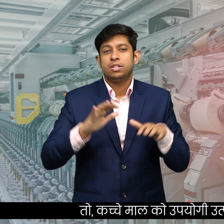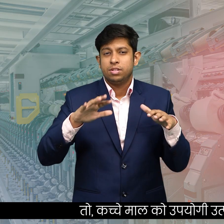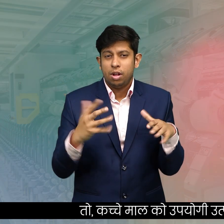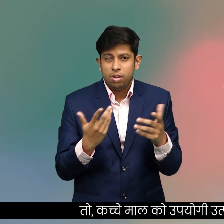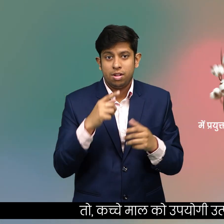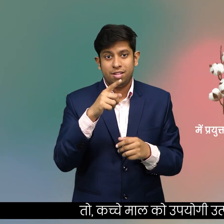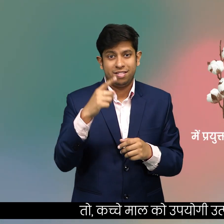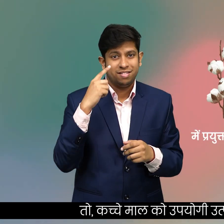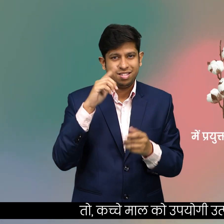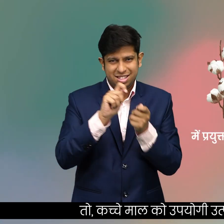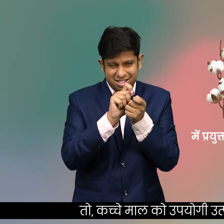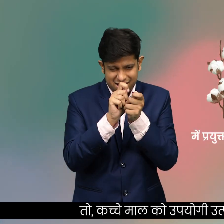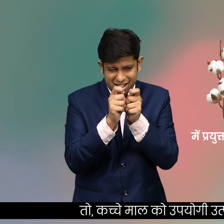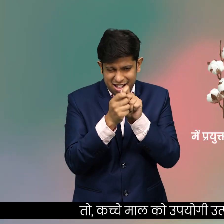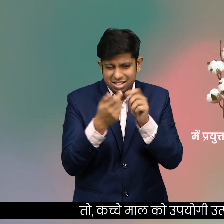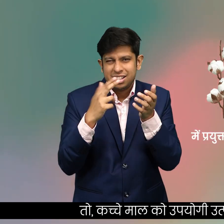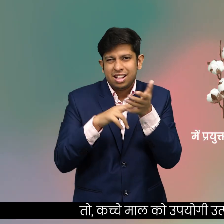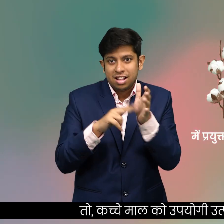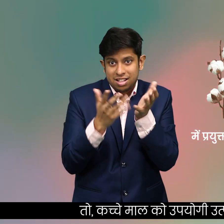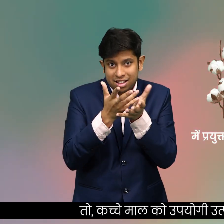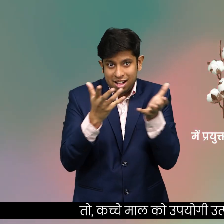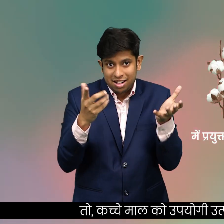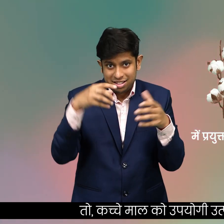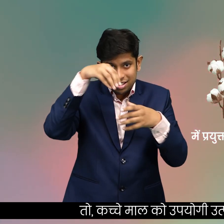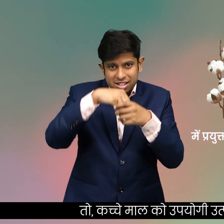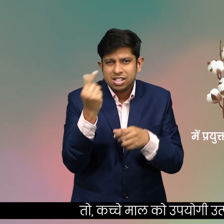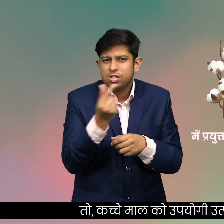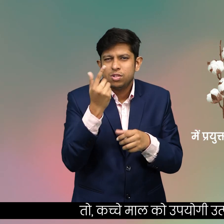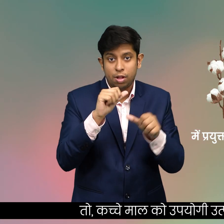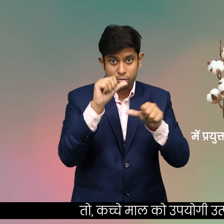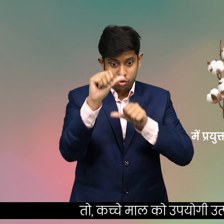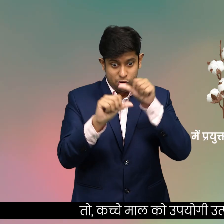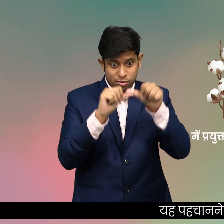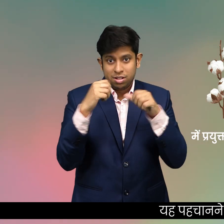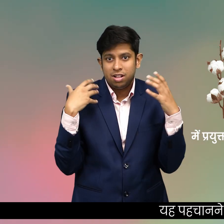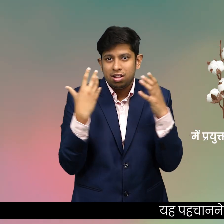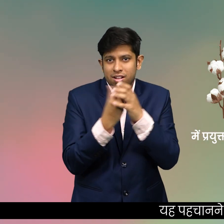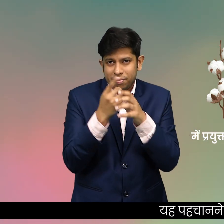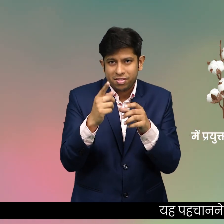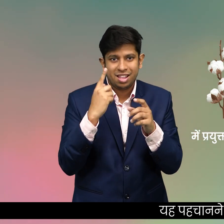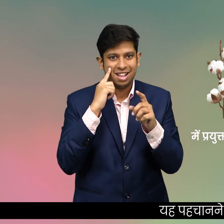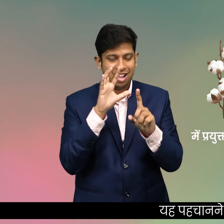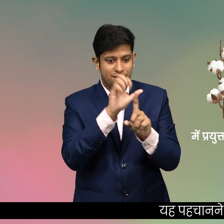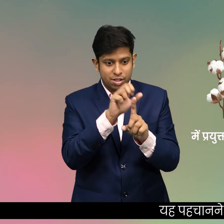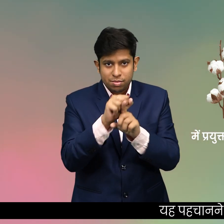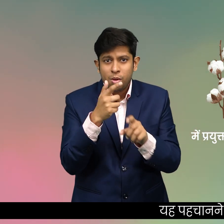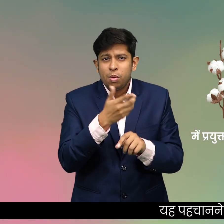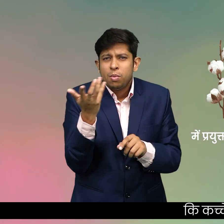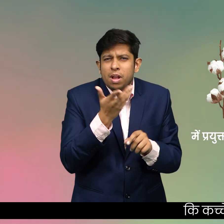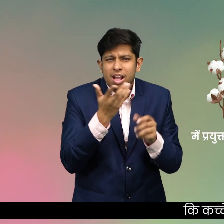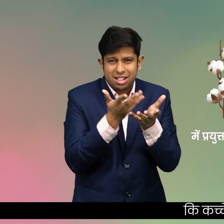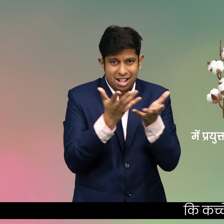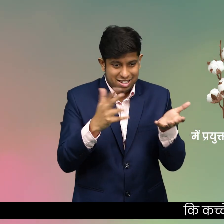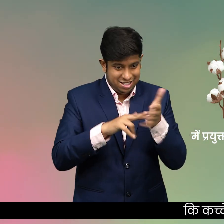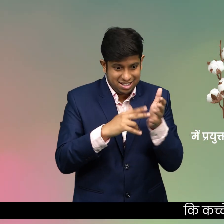तो कच्चे माल को उपयोगी उत्पादों में परिवर्तित करने के लिए हम यह पहचानने की आवश्यकता है